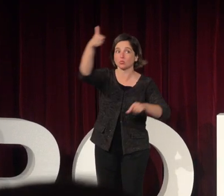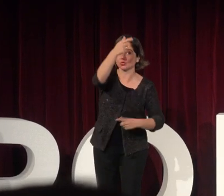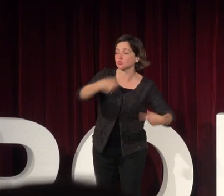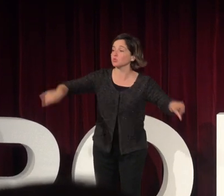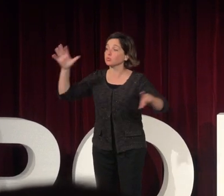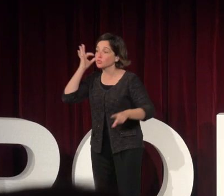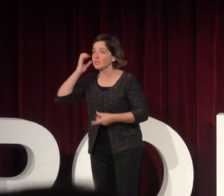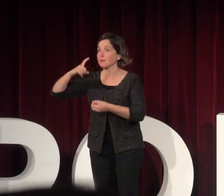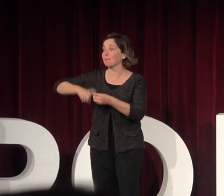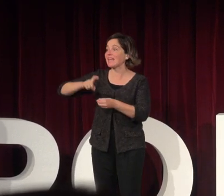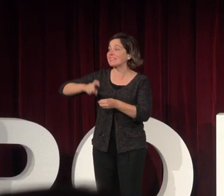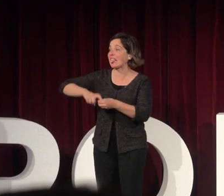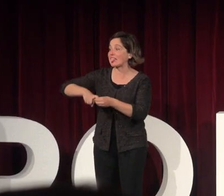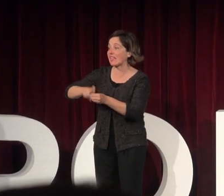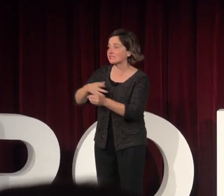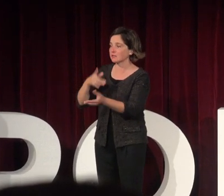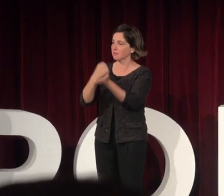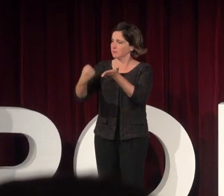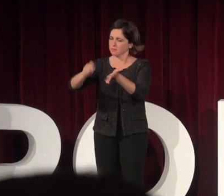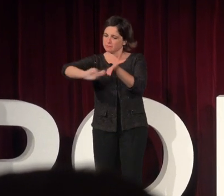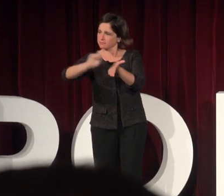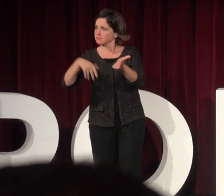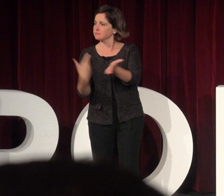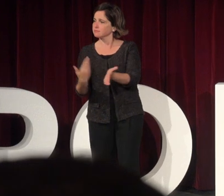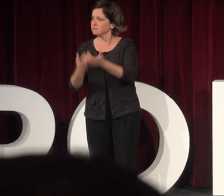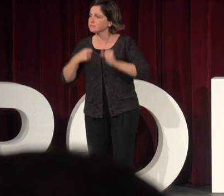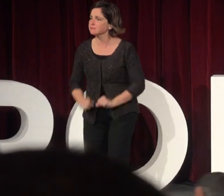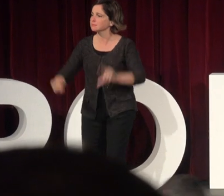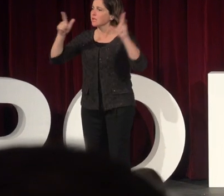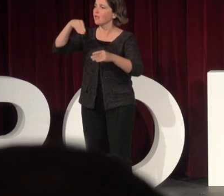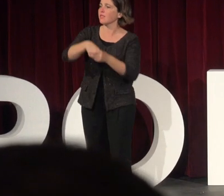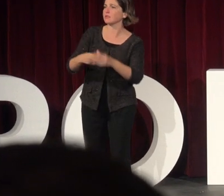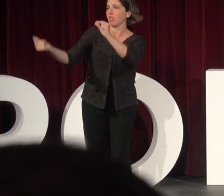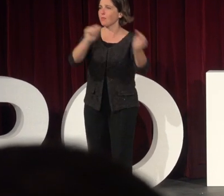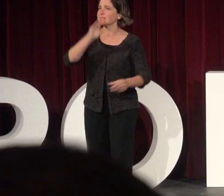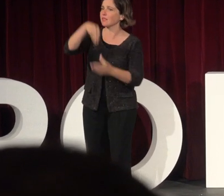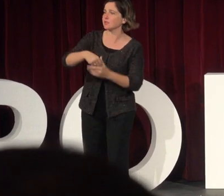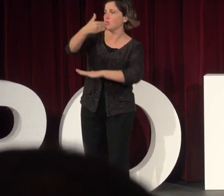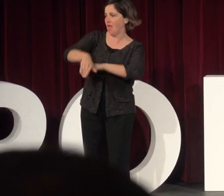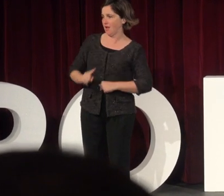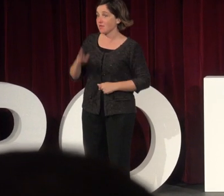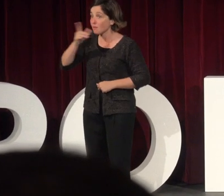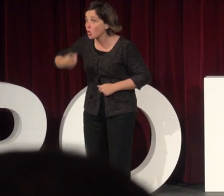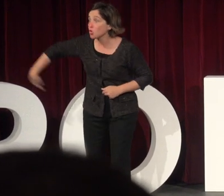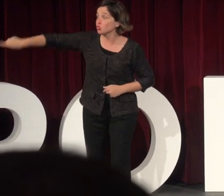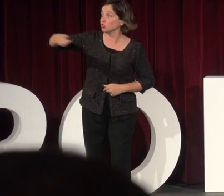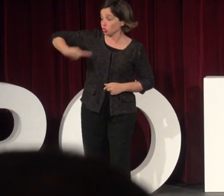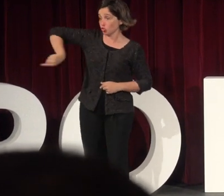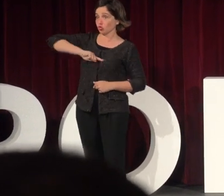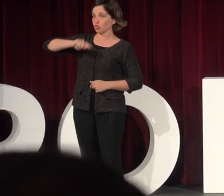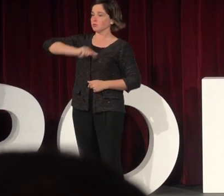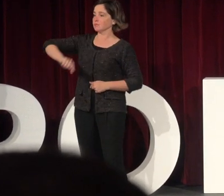los militantes de base, los inscritos que sois los que dais la cara en los parlamentos más difíciles. Somos nosotros los que nos